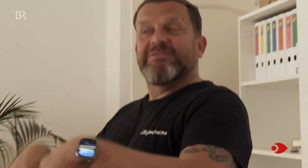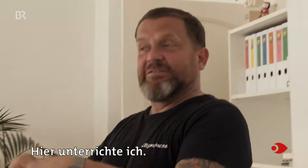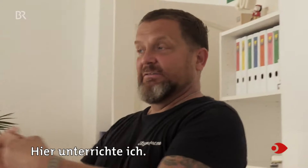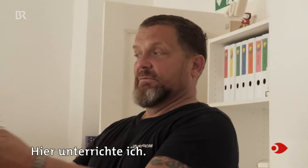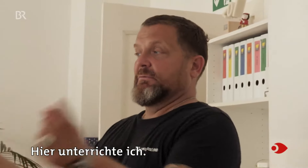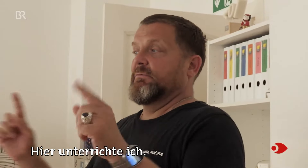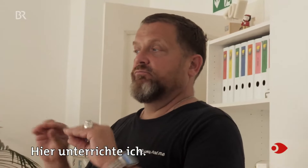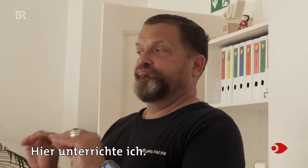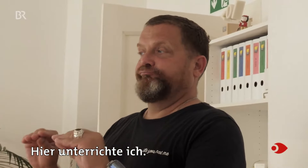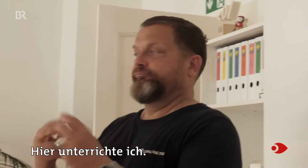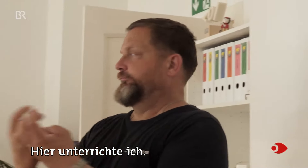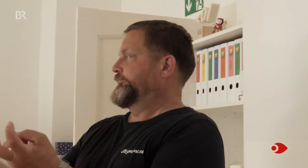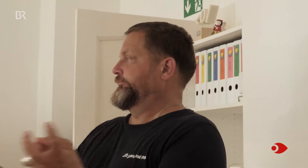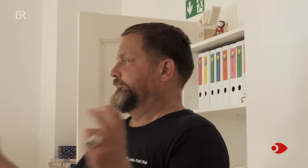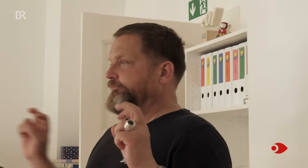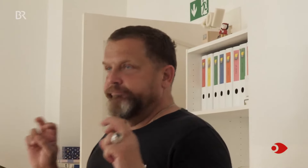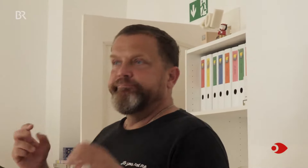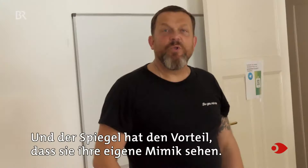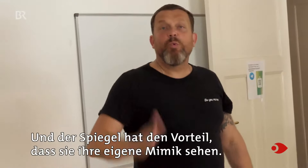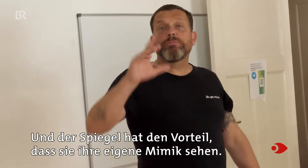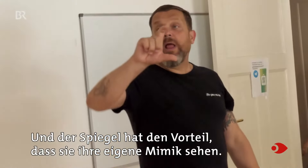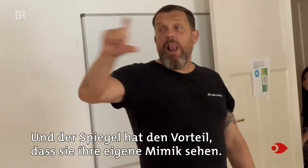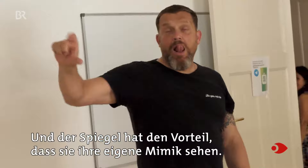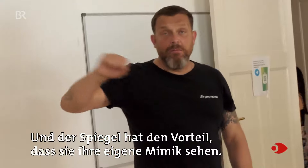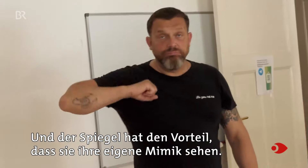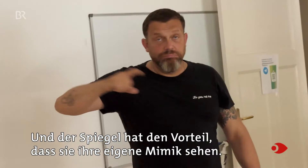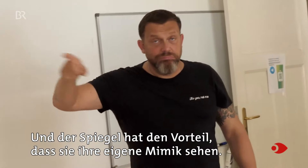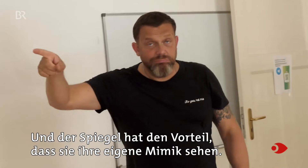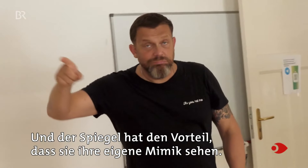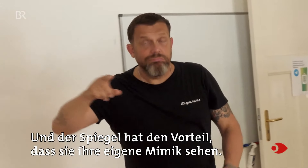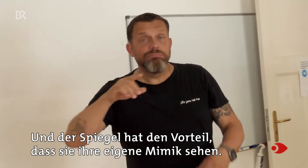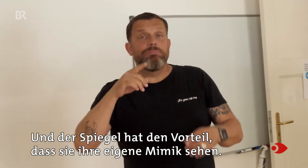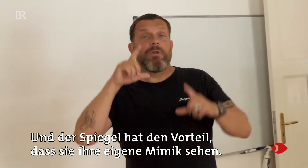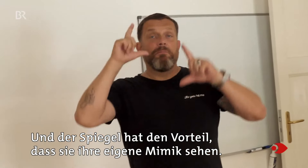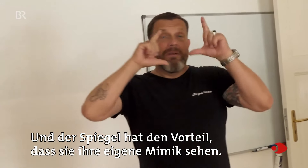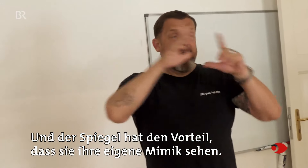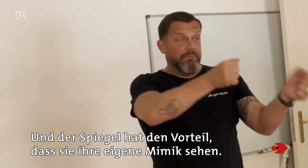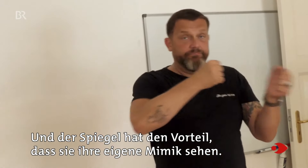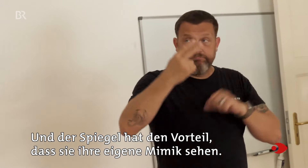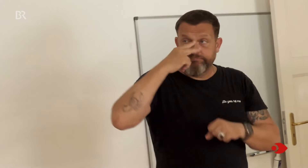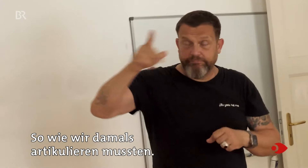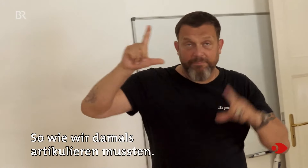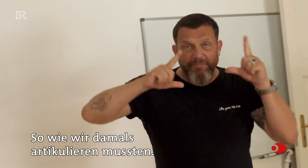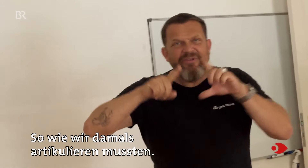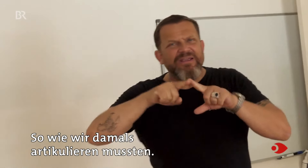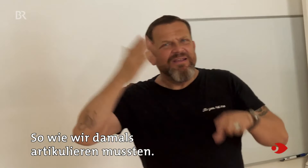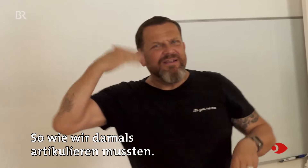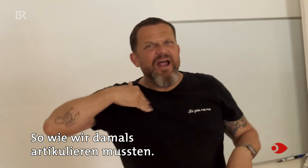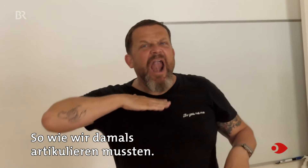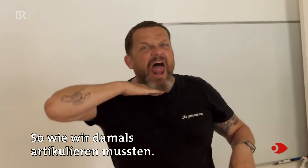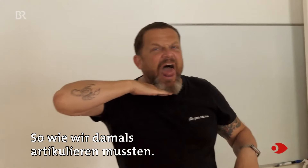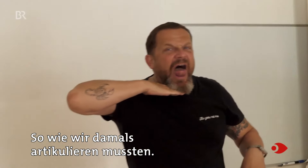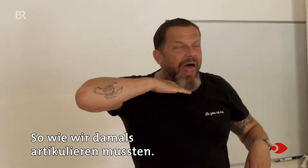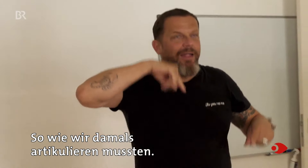Hier unterrichte ich. Und der Spiegel hat den Vorteil, dass Sie Ihre eigene Mimik sehen, so wie wir damals artikulieren